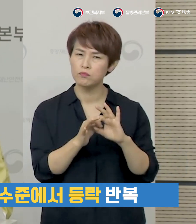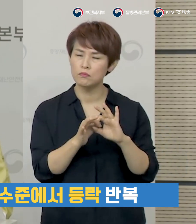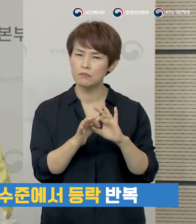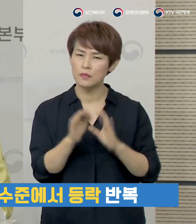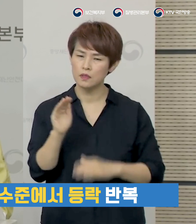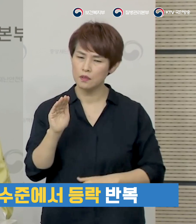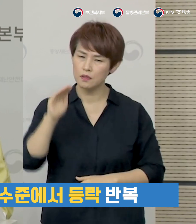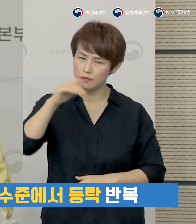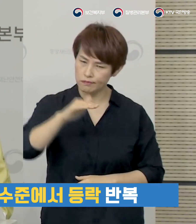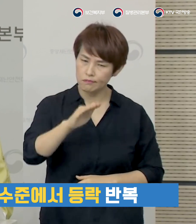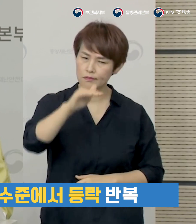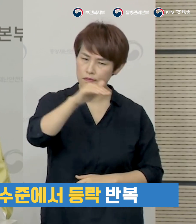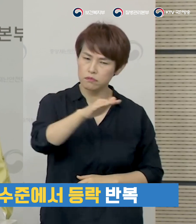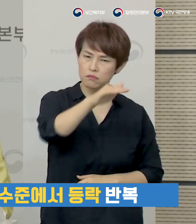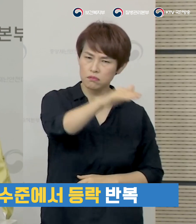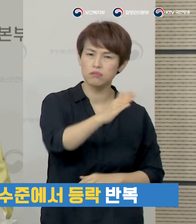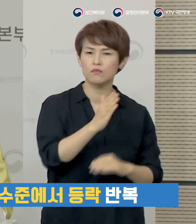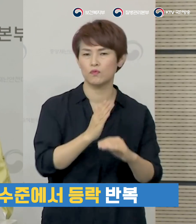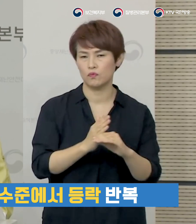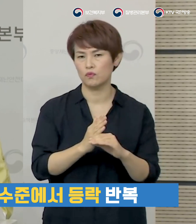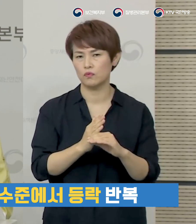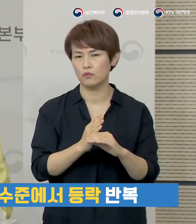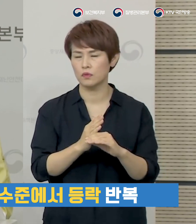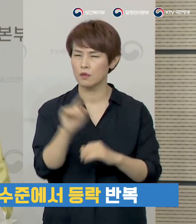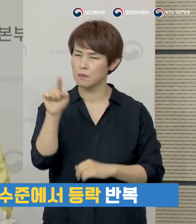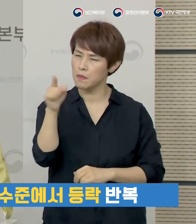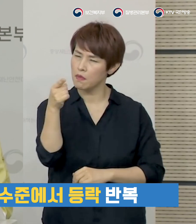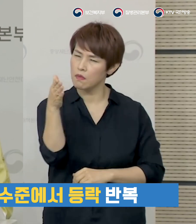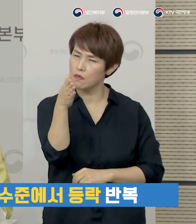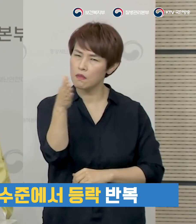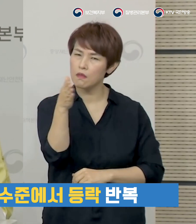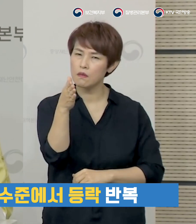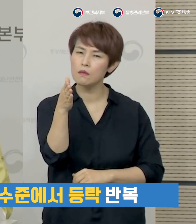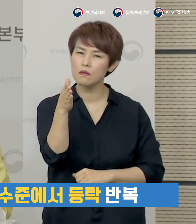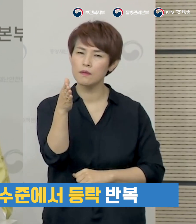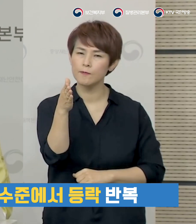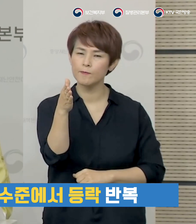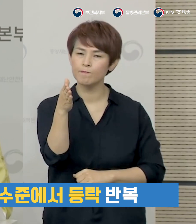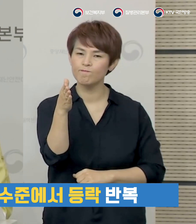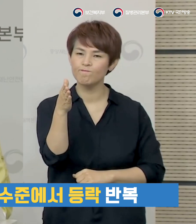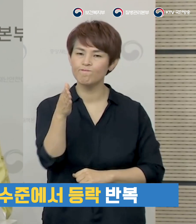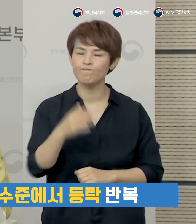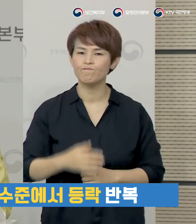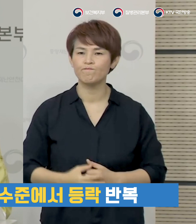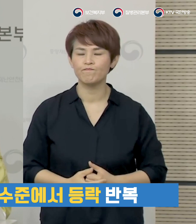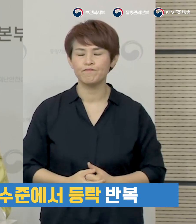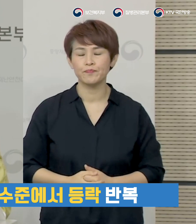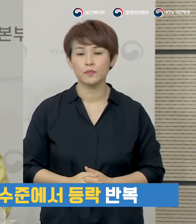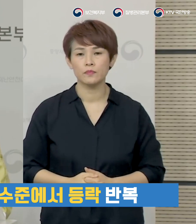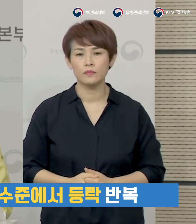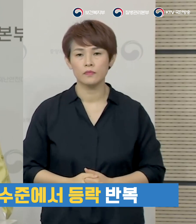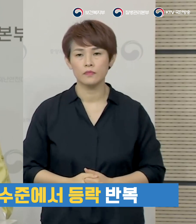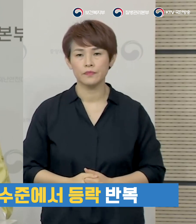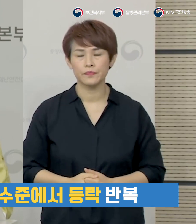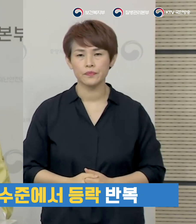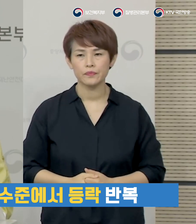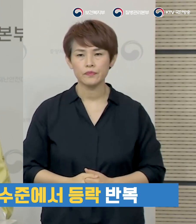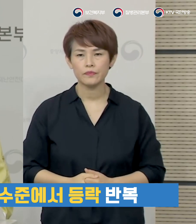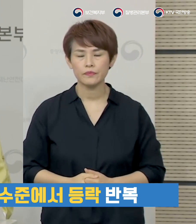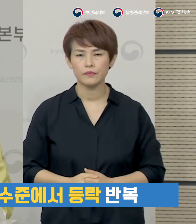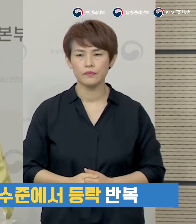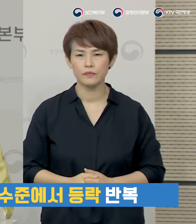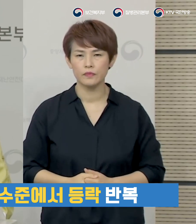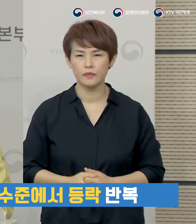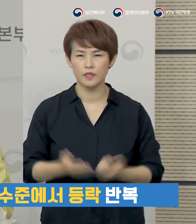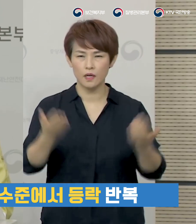등락을 이제 반복을 하긴 하지만은 한 100명 수준에서 계속해서 이제 왔다 갔다 하고 있는 그런 상황입니다. 저희가 아직까지